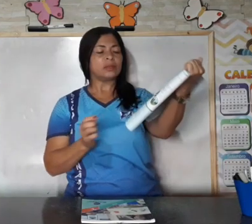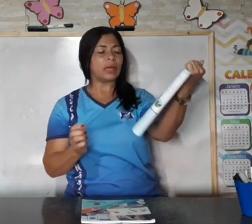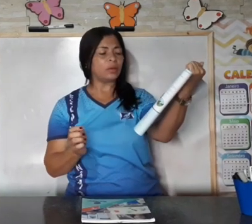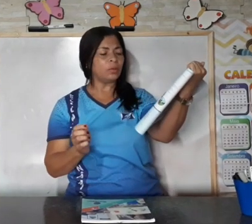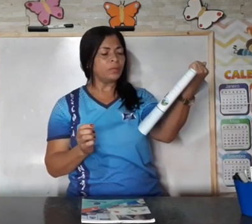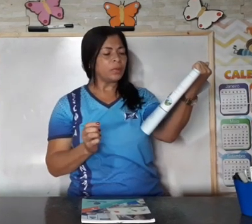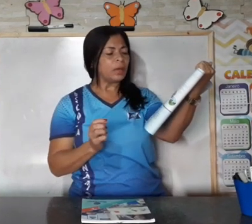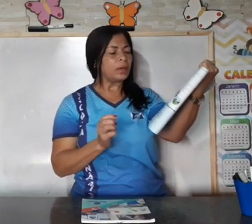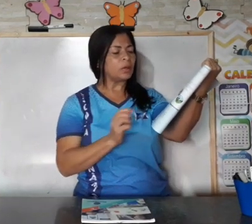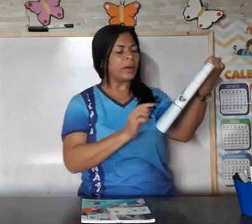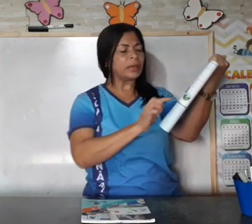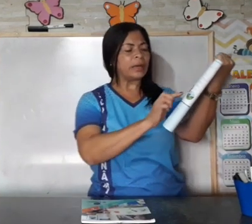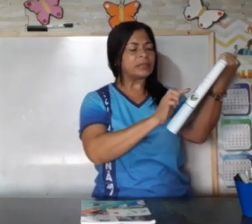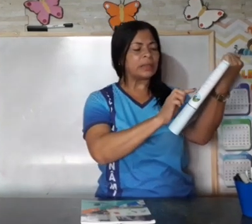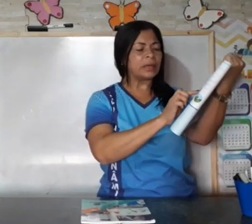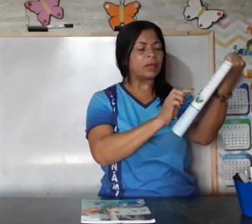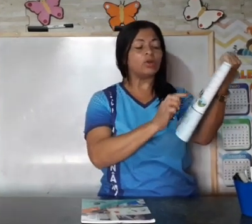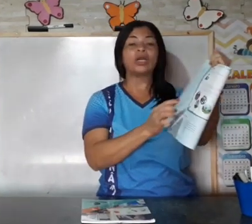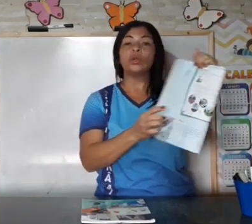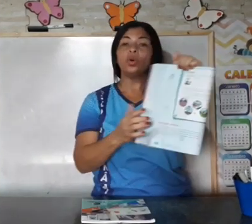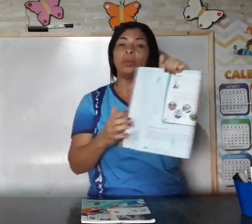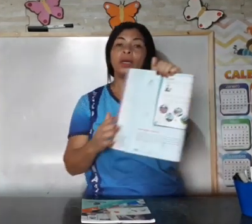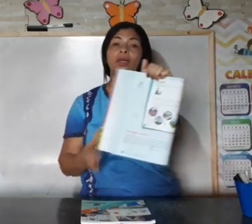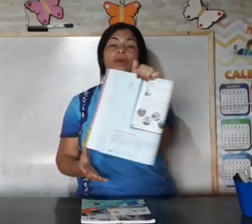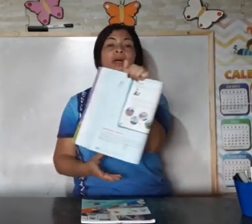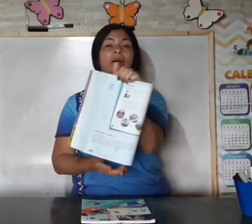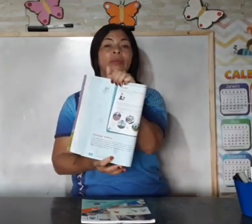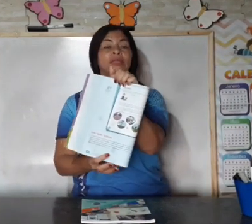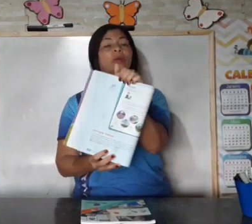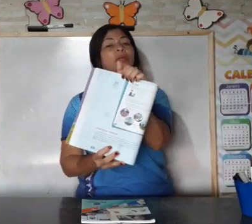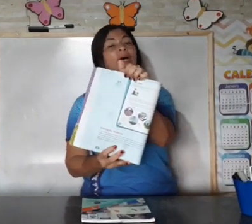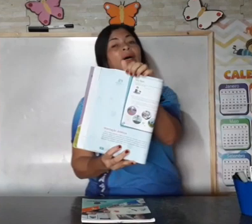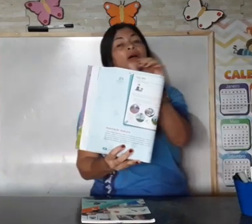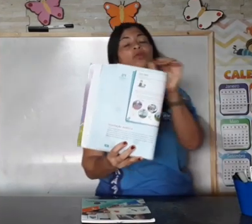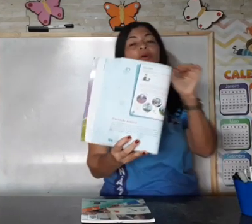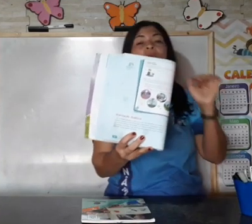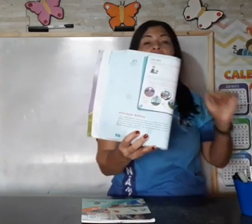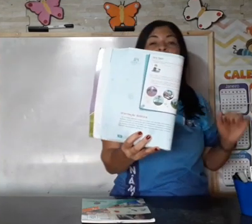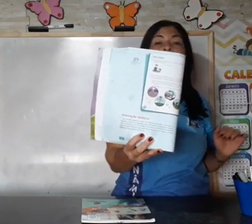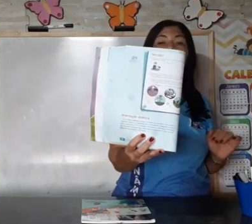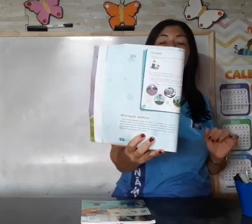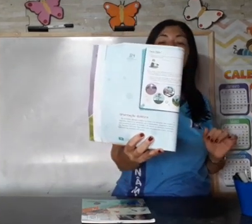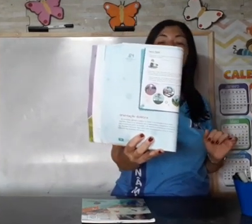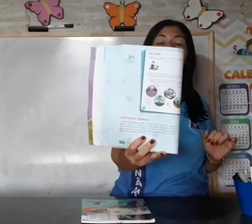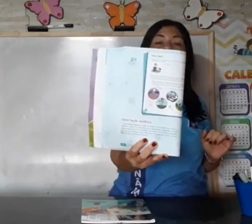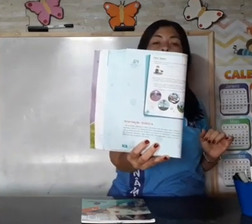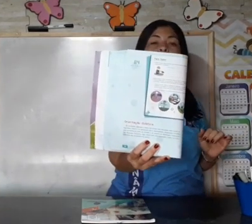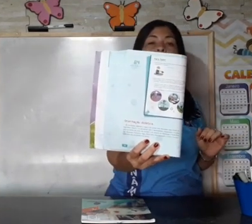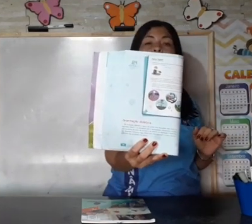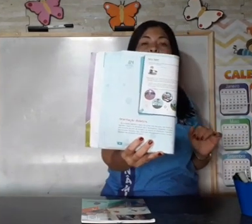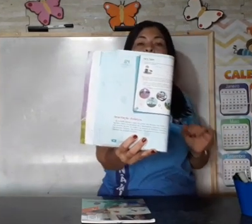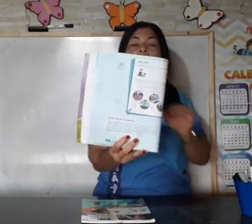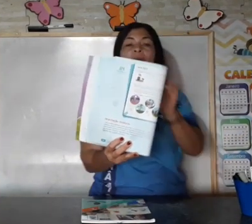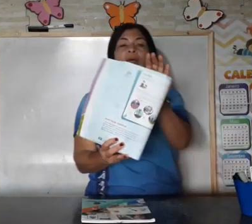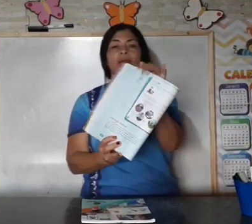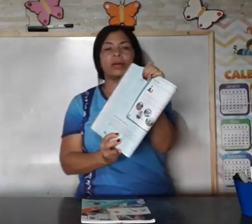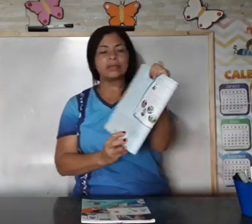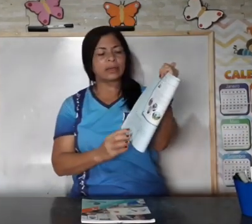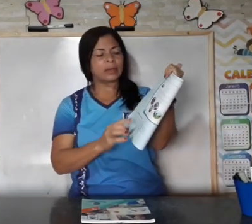Certo? Então, aqui. Essa daqui, ó. Está dormindo. Uma cama saudável. Bem legal. Tendo um sono bom. Então, essa